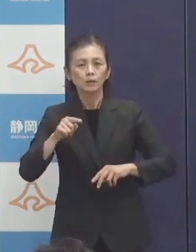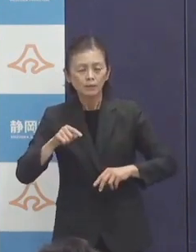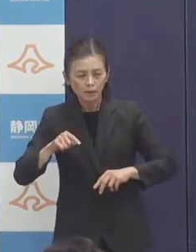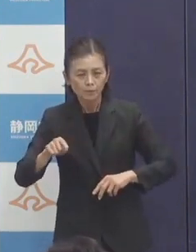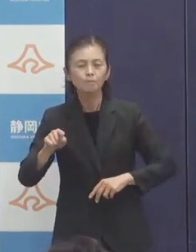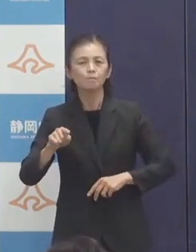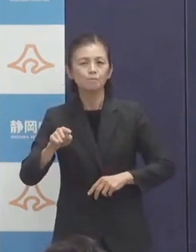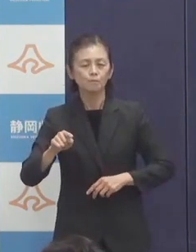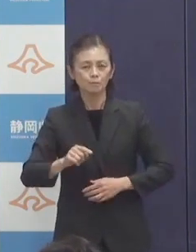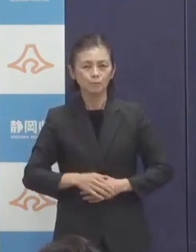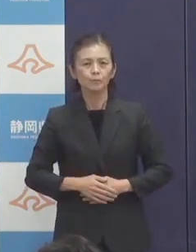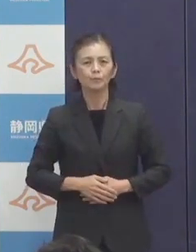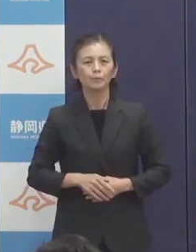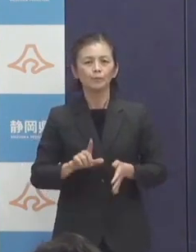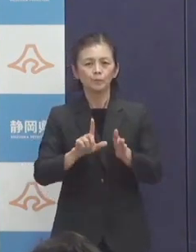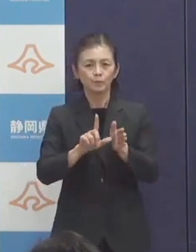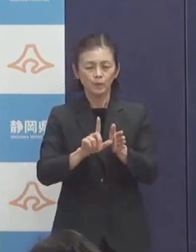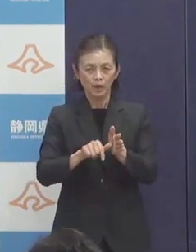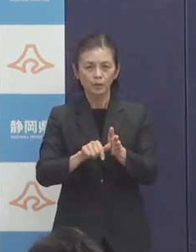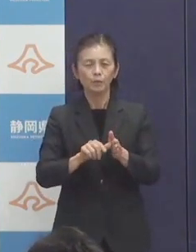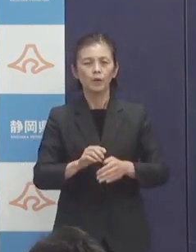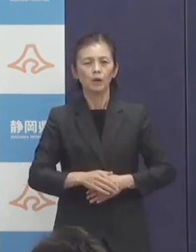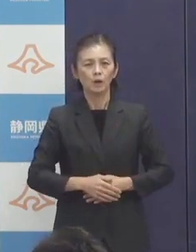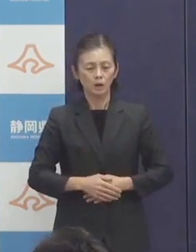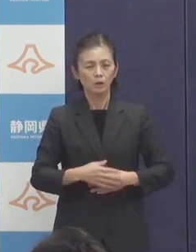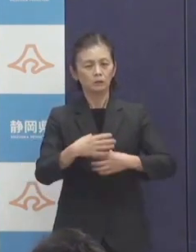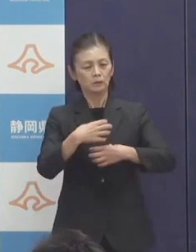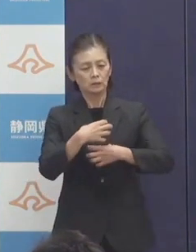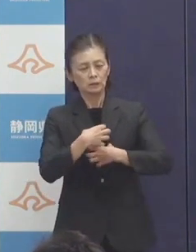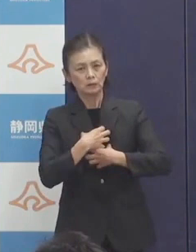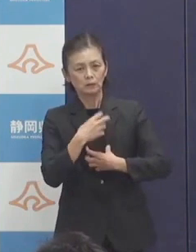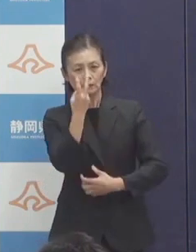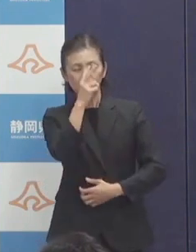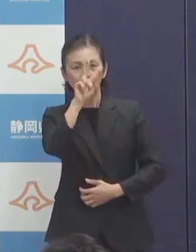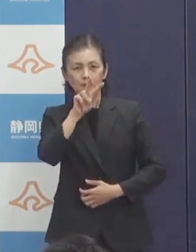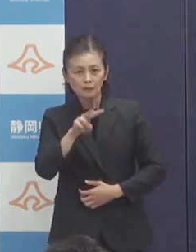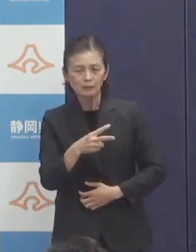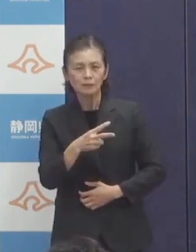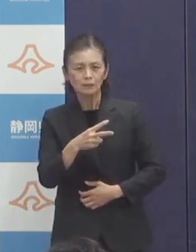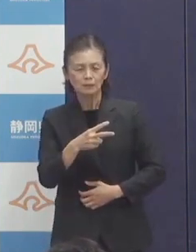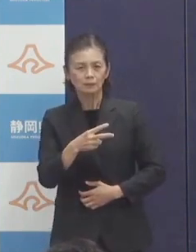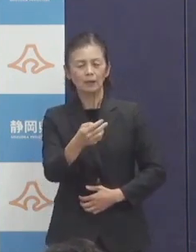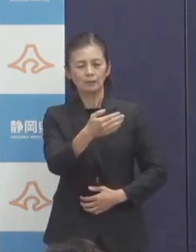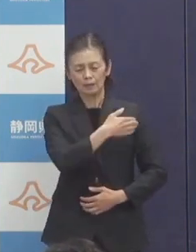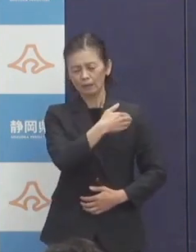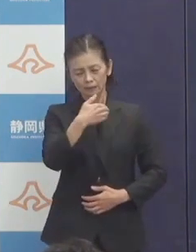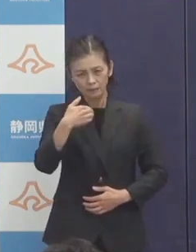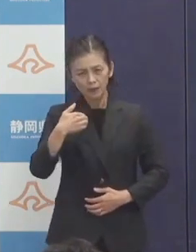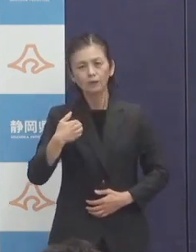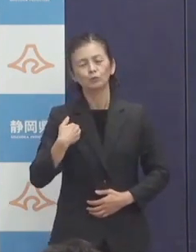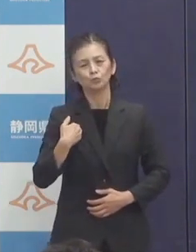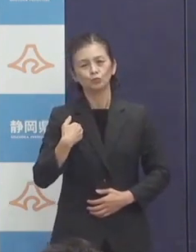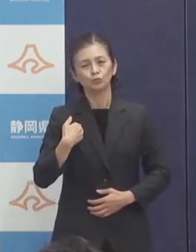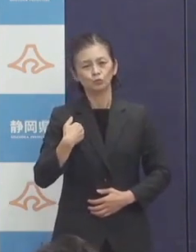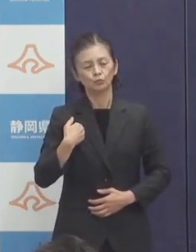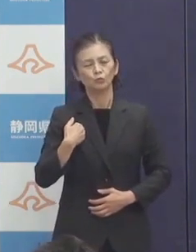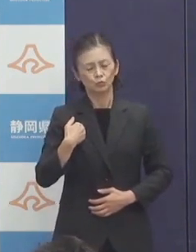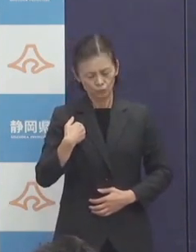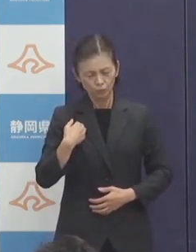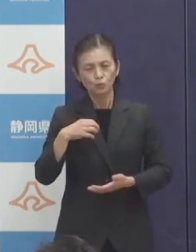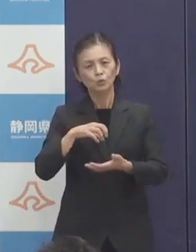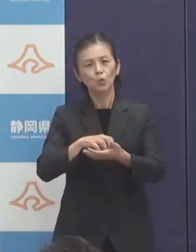事にこの危機管理が貫徹されているかということでございます